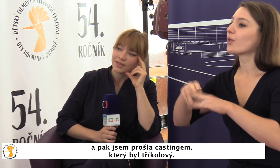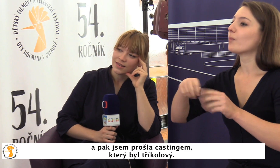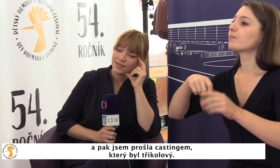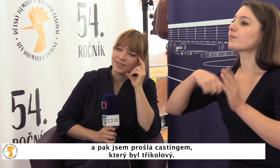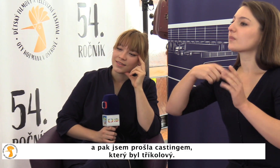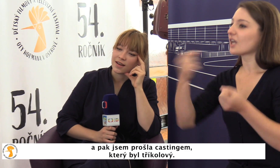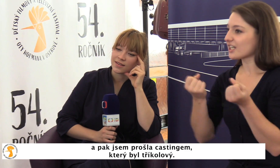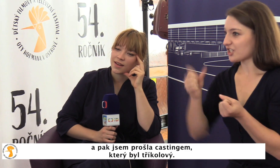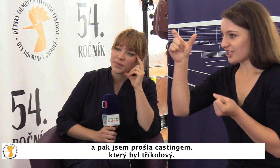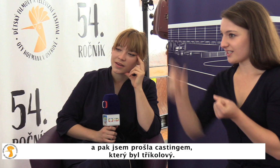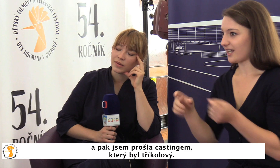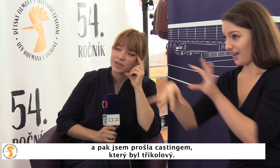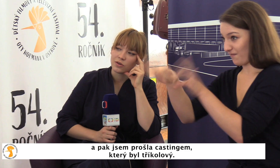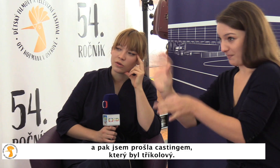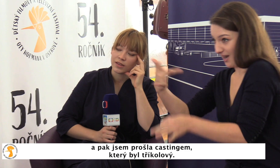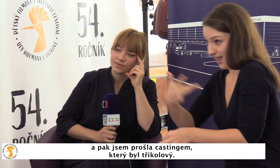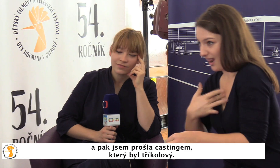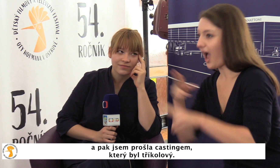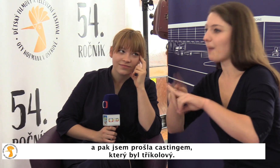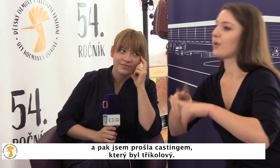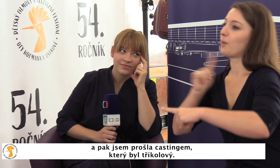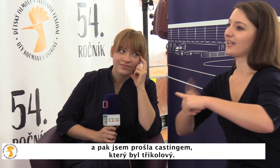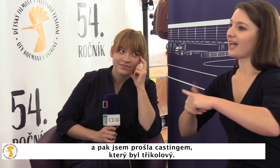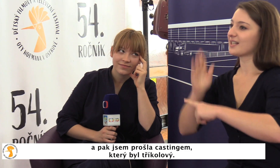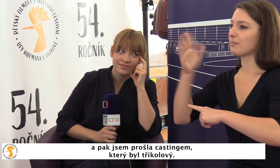prošla castingem, který byl tříkolový.